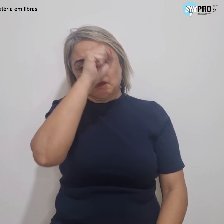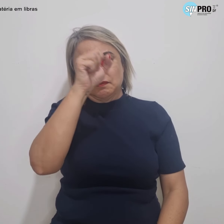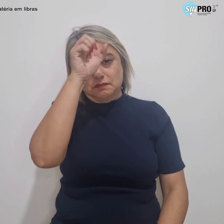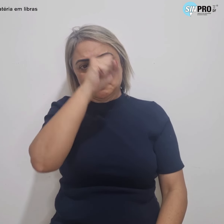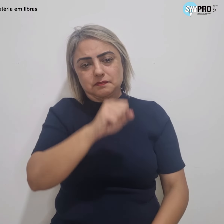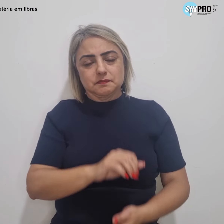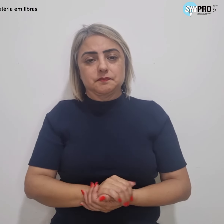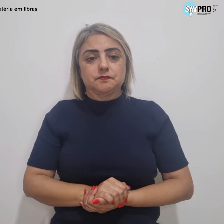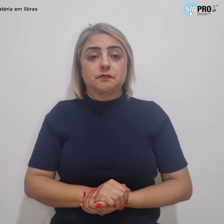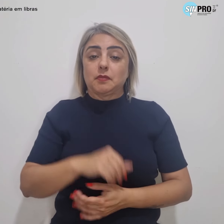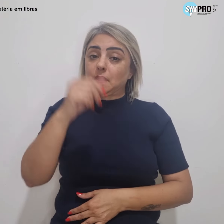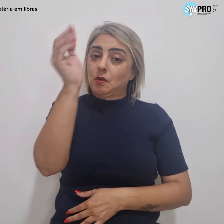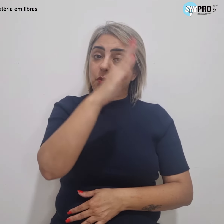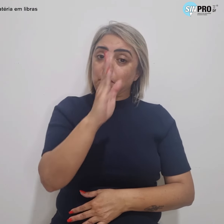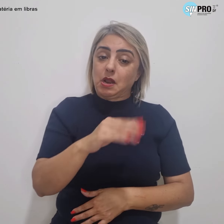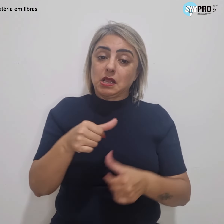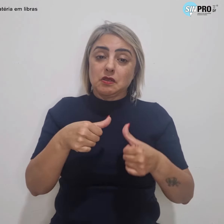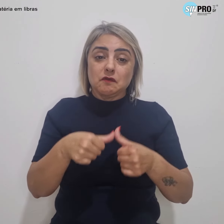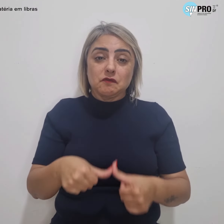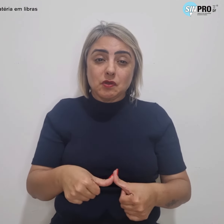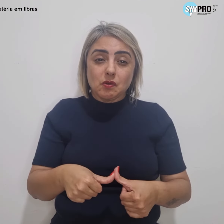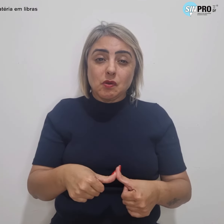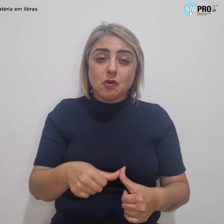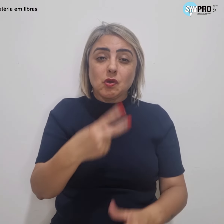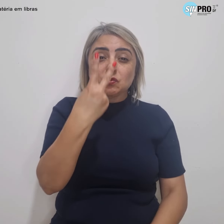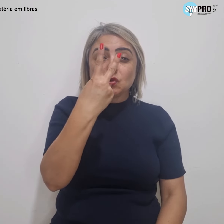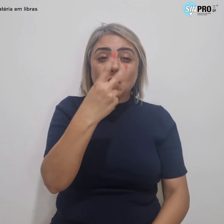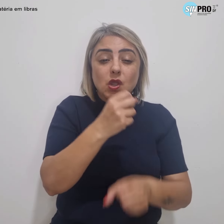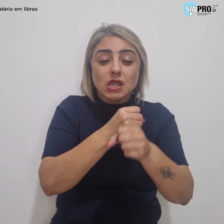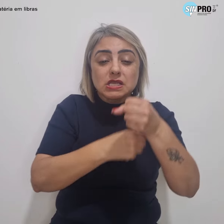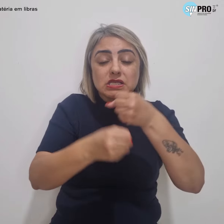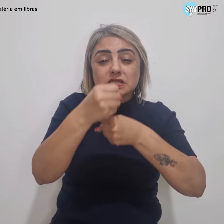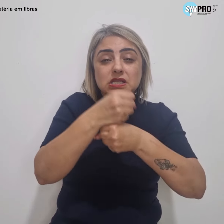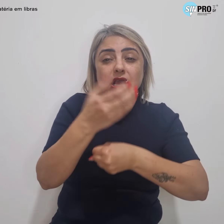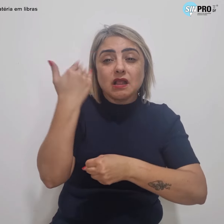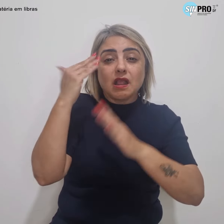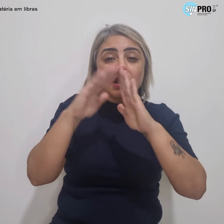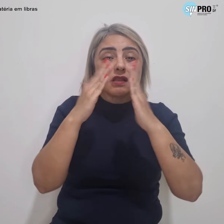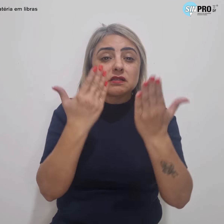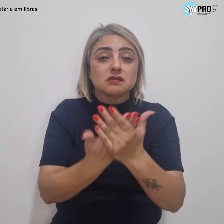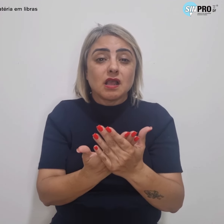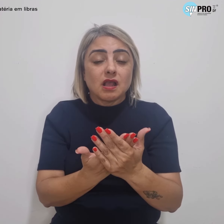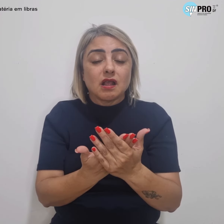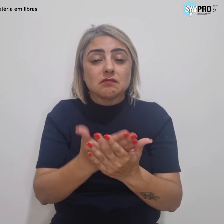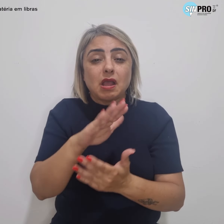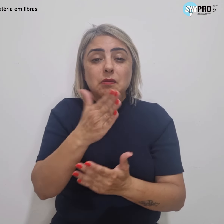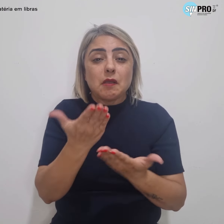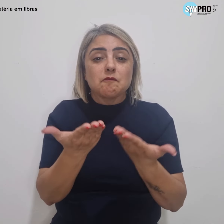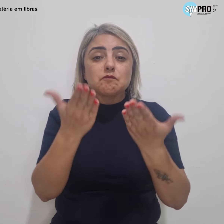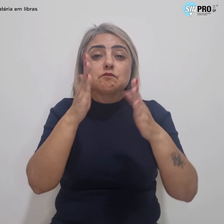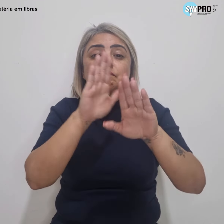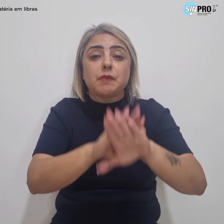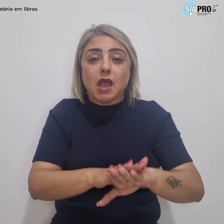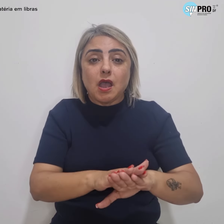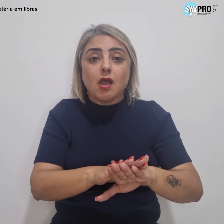O Brasil ficou cerca de dois anos com as escolas parcialmente ou totalmente